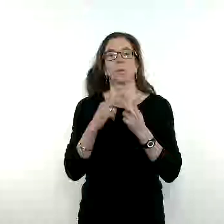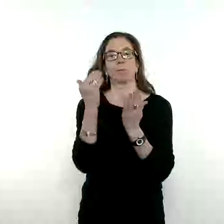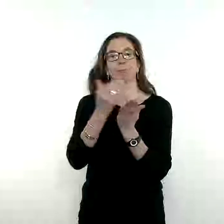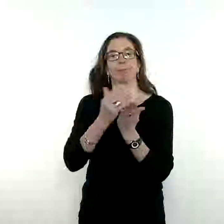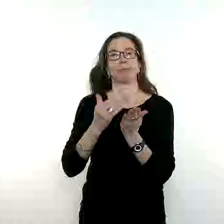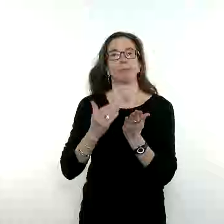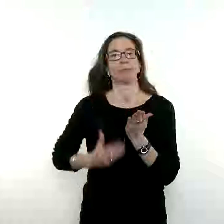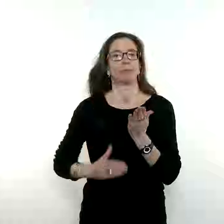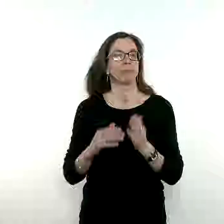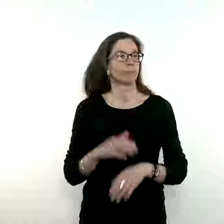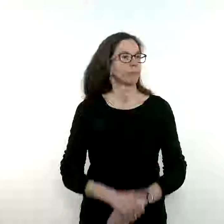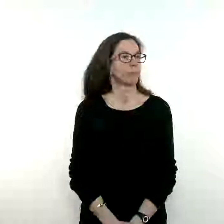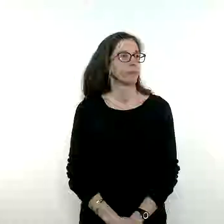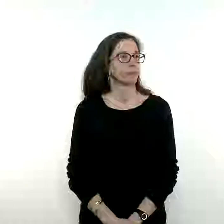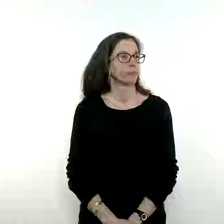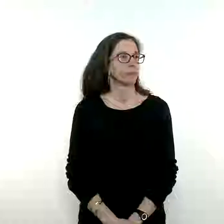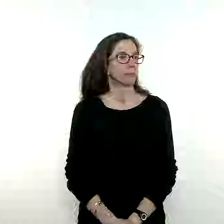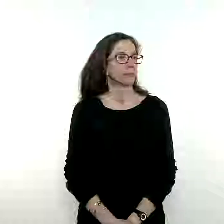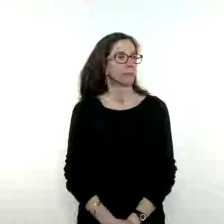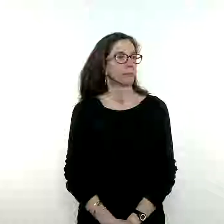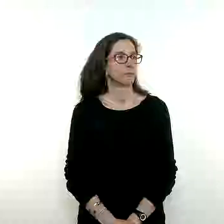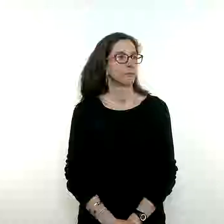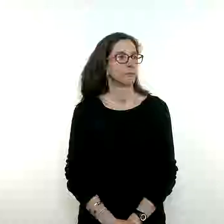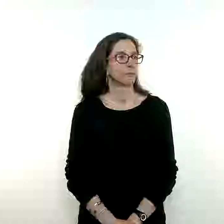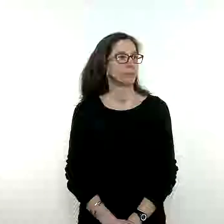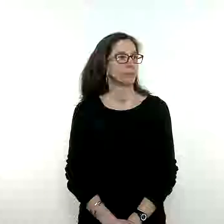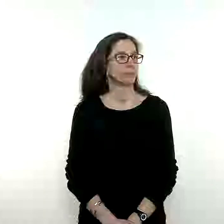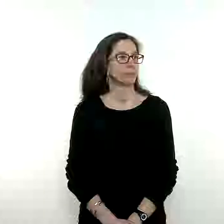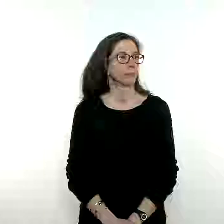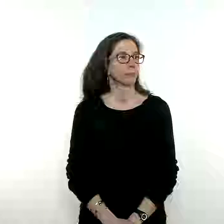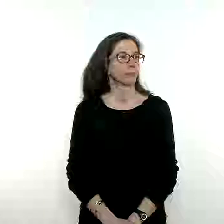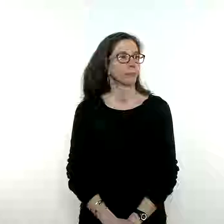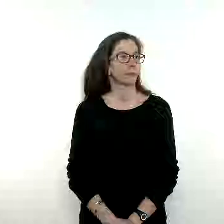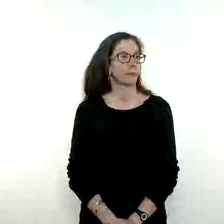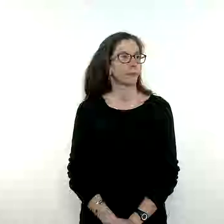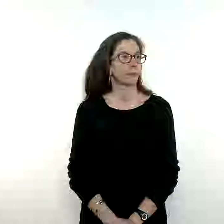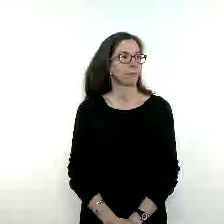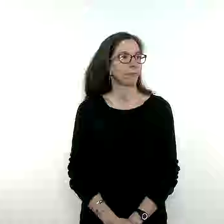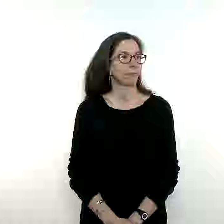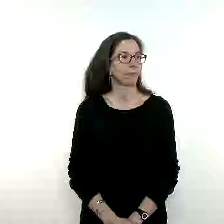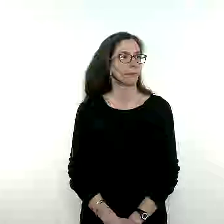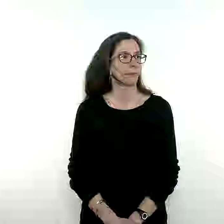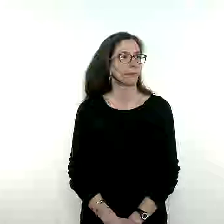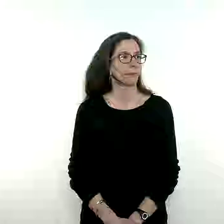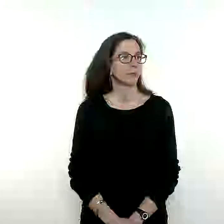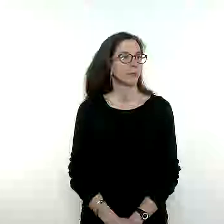Ayache, Guy Barral, Valérie Bartha-Sorsal, Robert